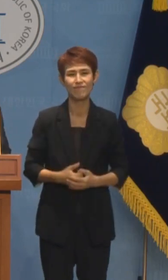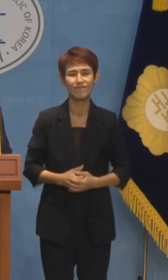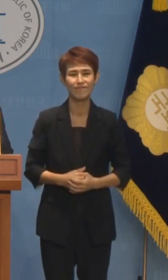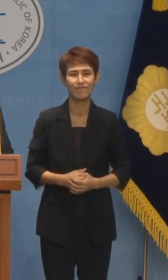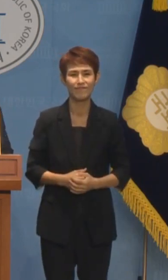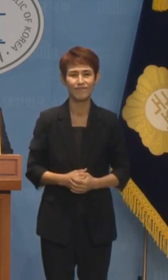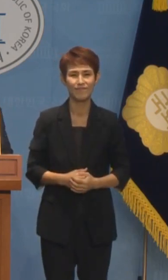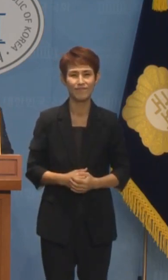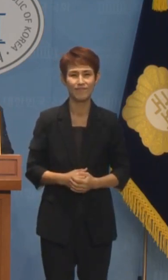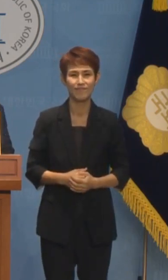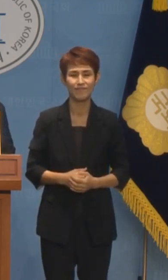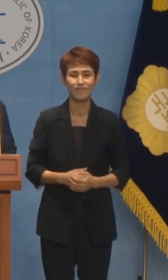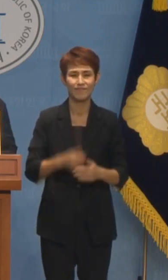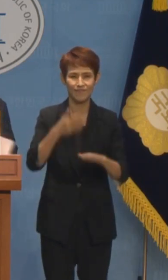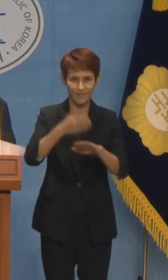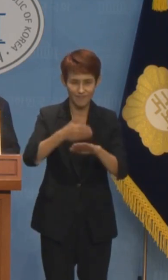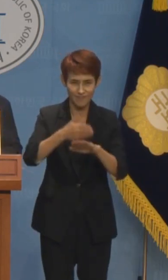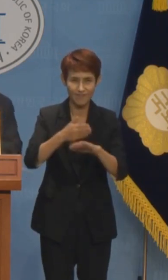부탁드리겠습니다